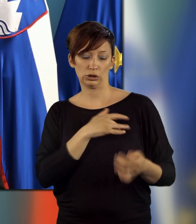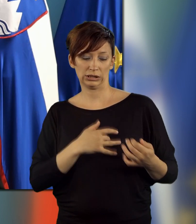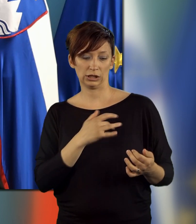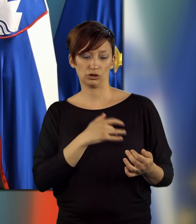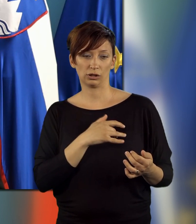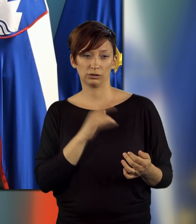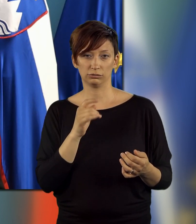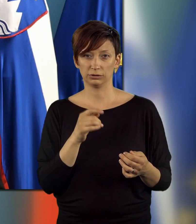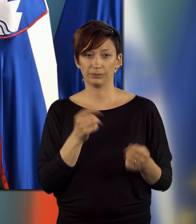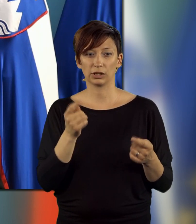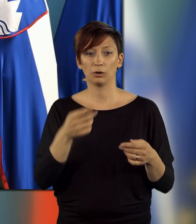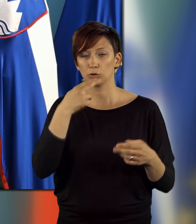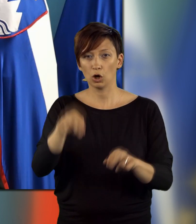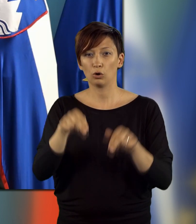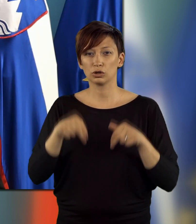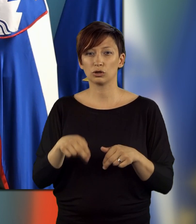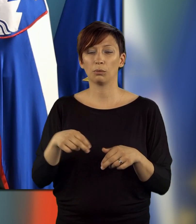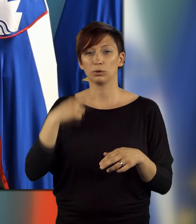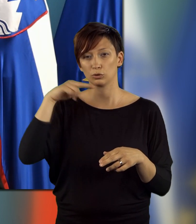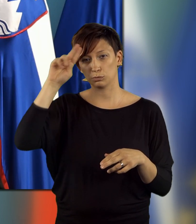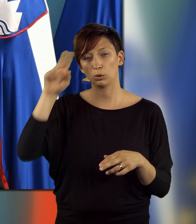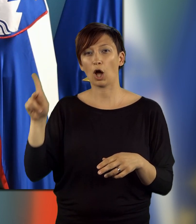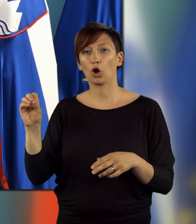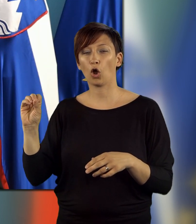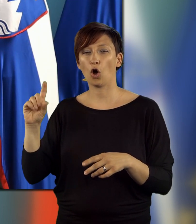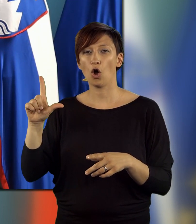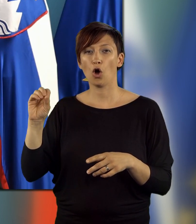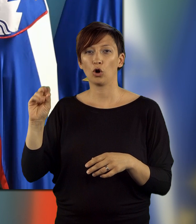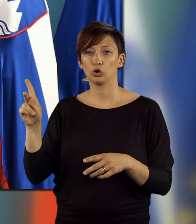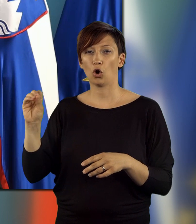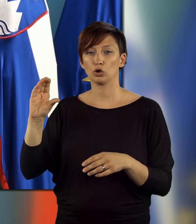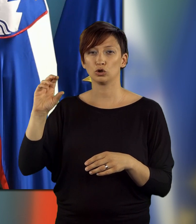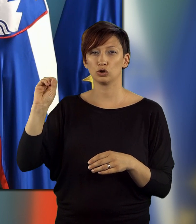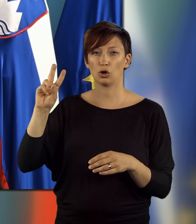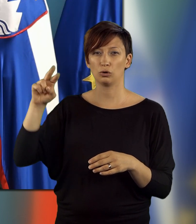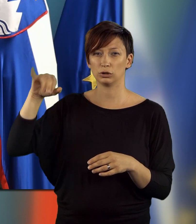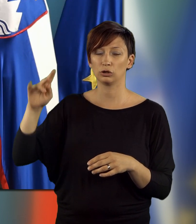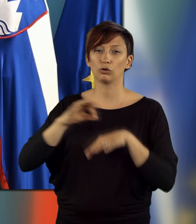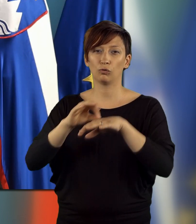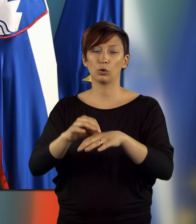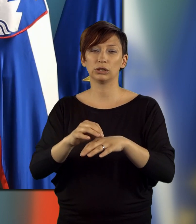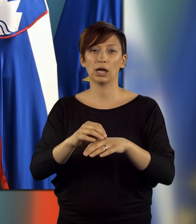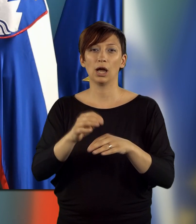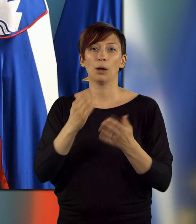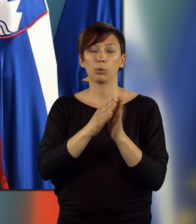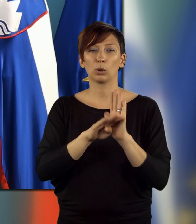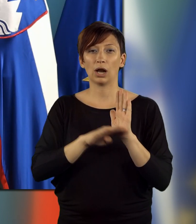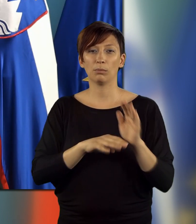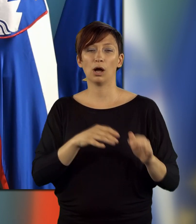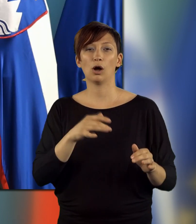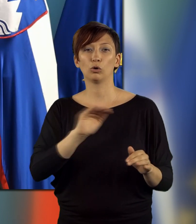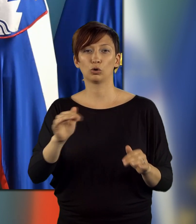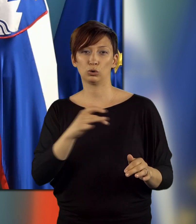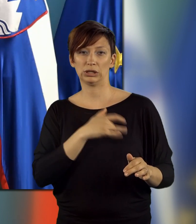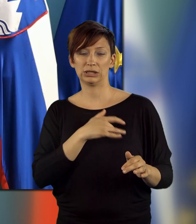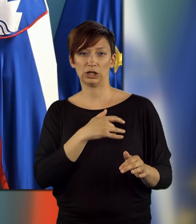srčni kirurgiji, če lahko samo pokomentirate odstop gospoda Klopčovnika kot vodje programa otroške srčne kirurgije.